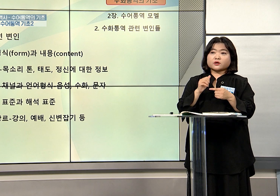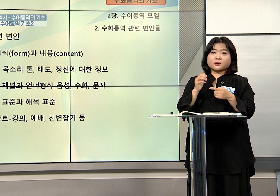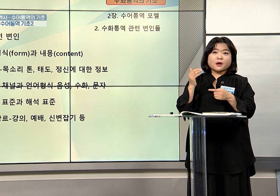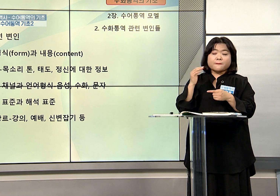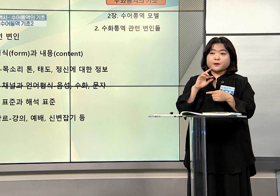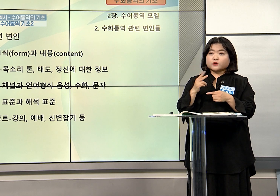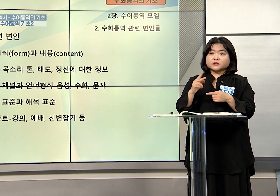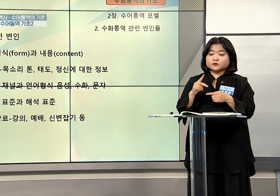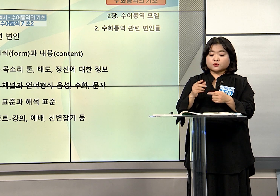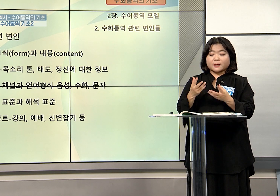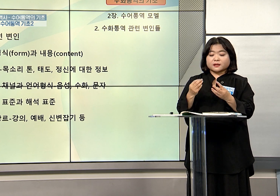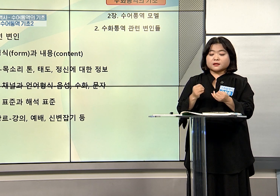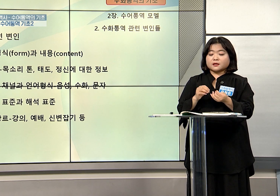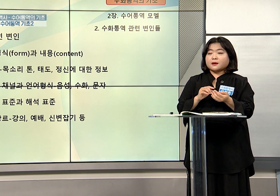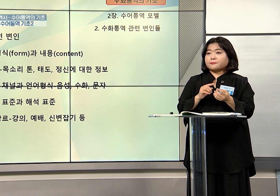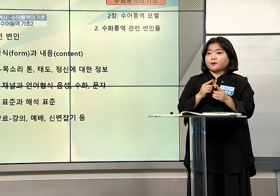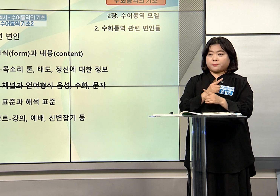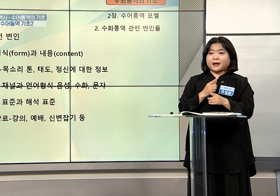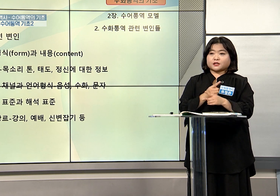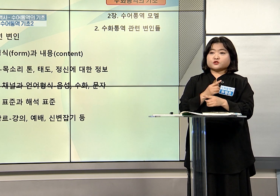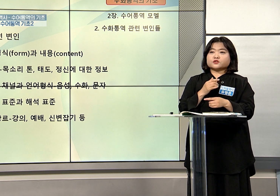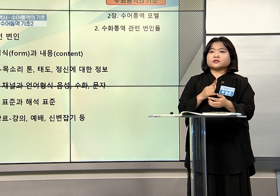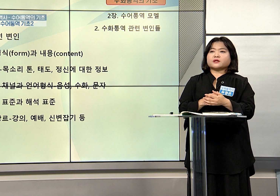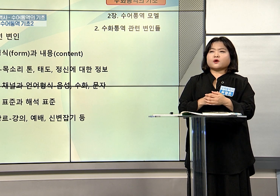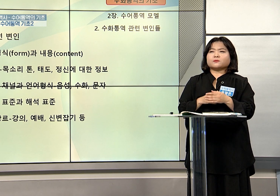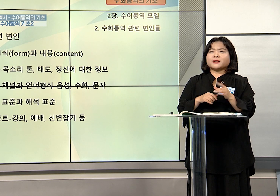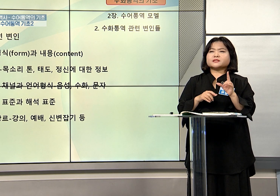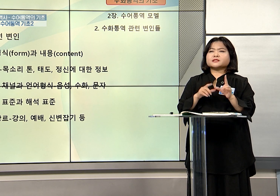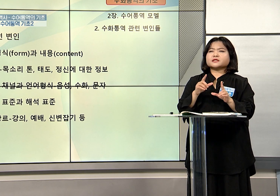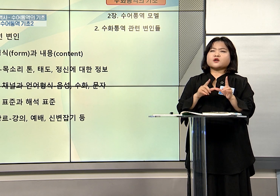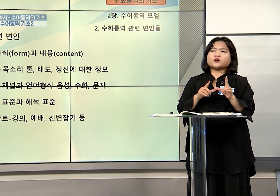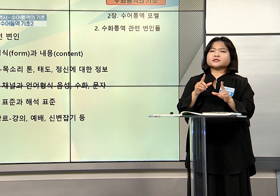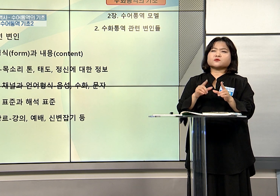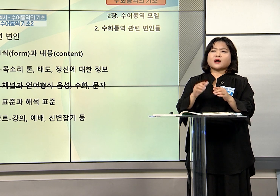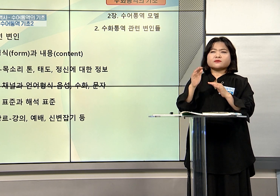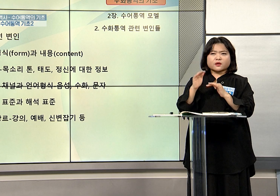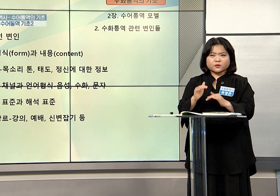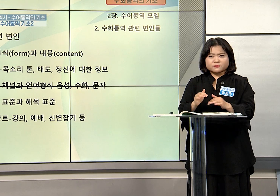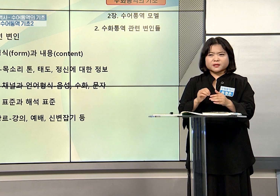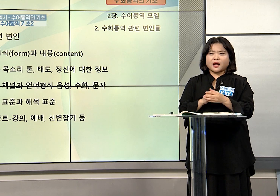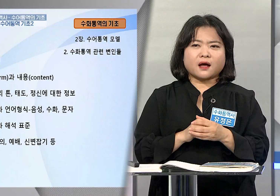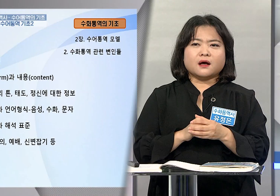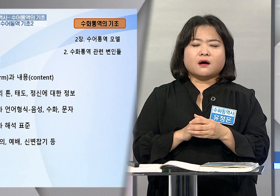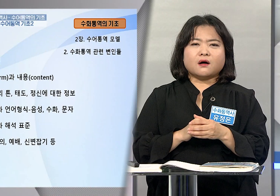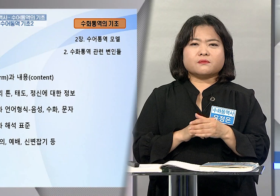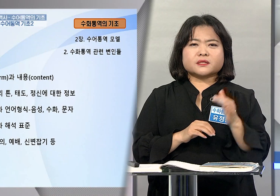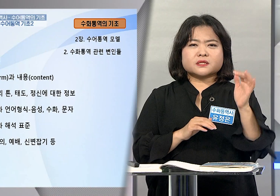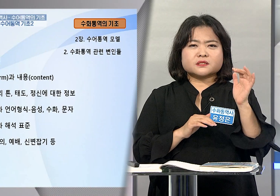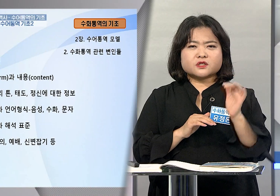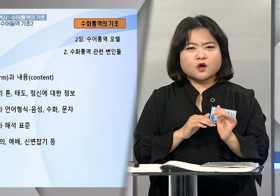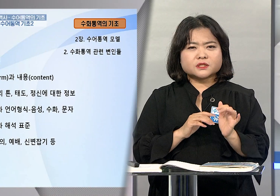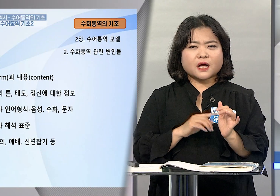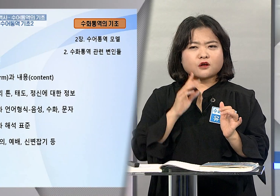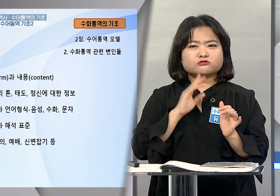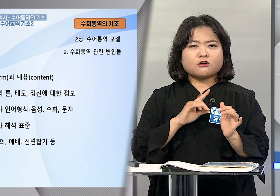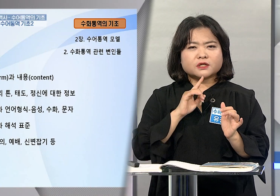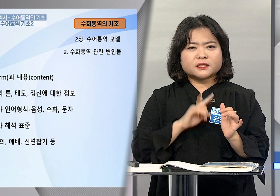수화통역의 변인은 또 많이 바뀔 수 있는데요. 메시지 형식과 내용입니다. 메시지 형식